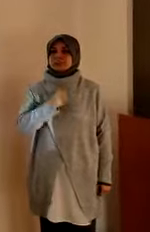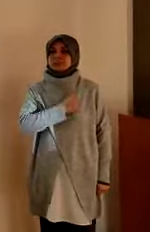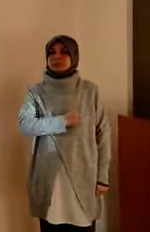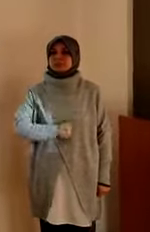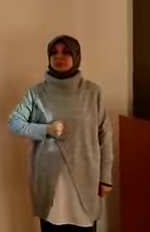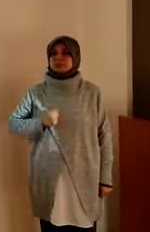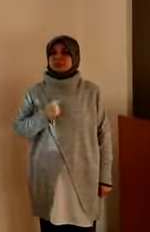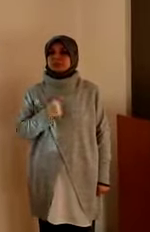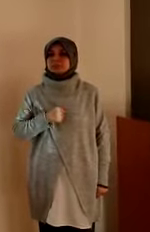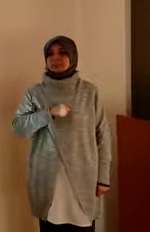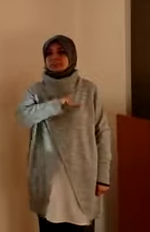kızmak,